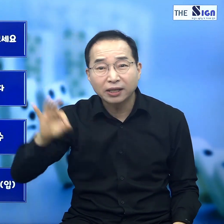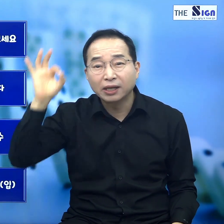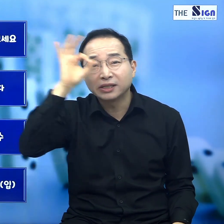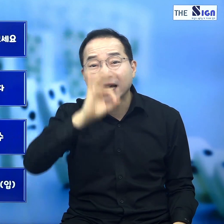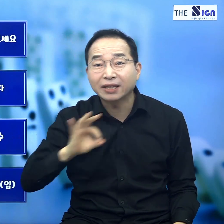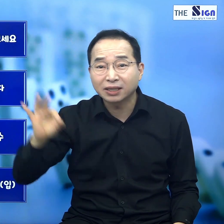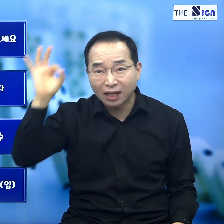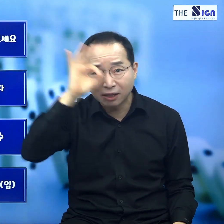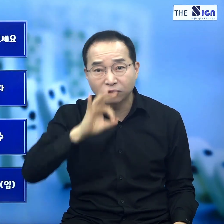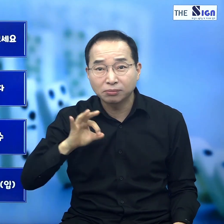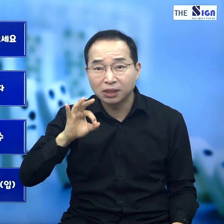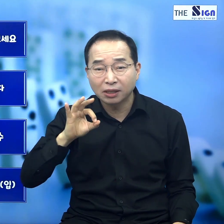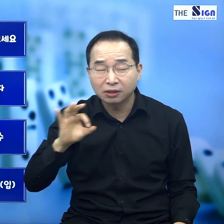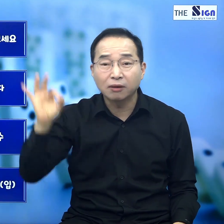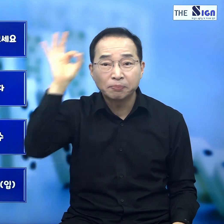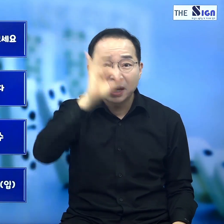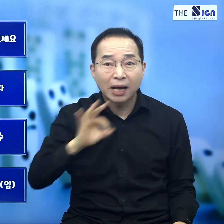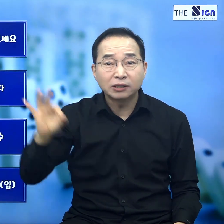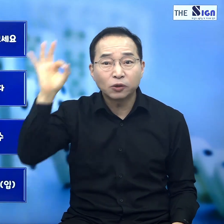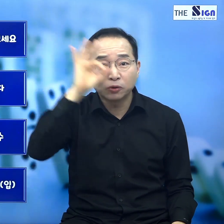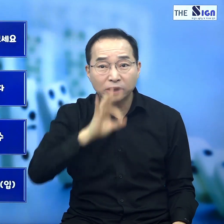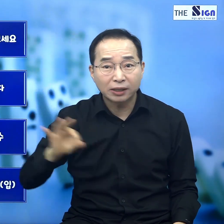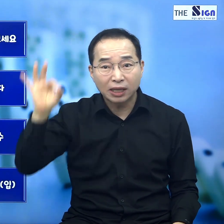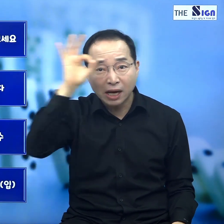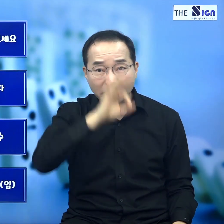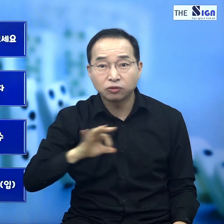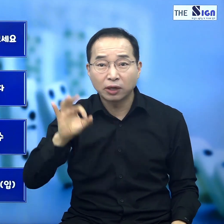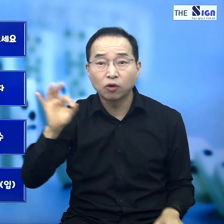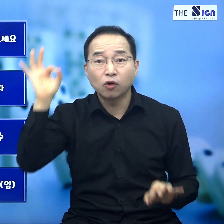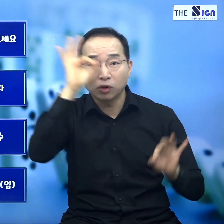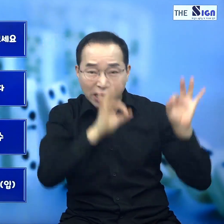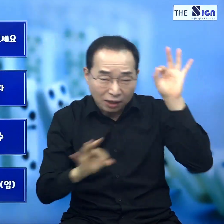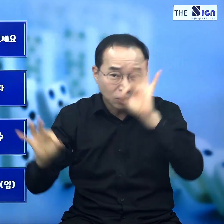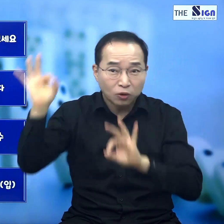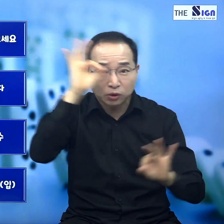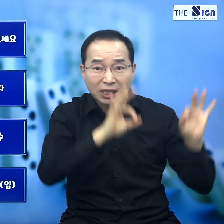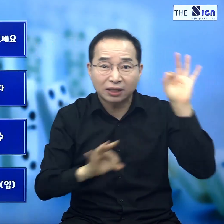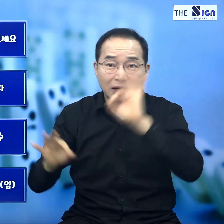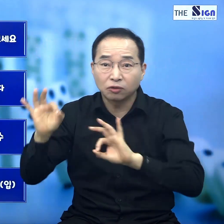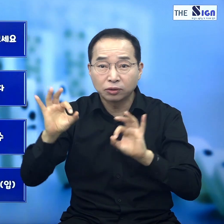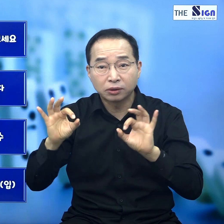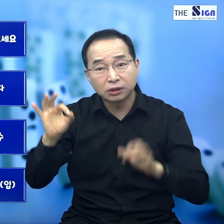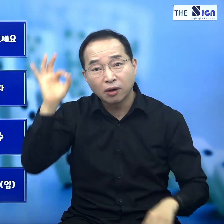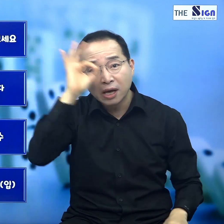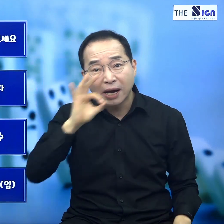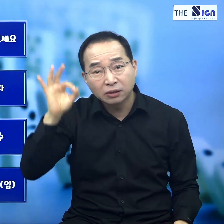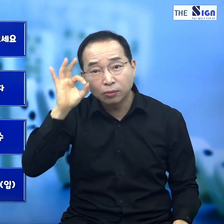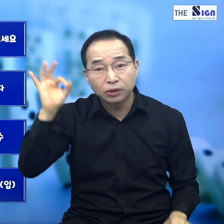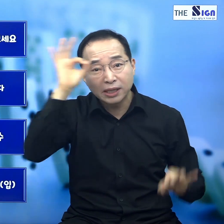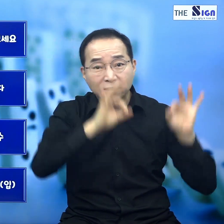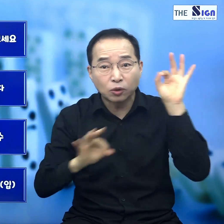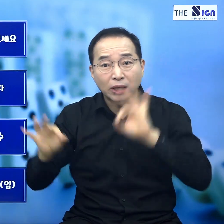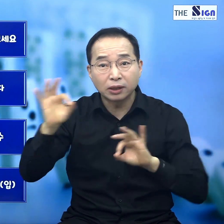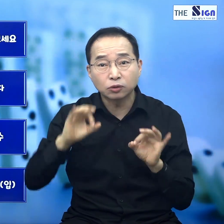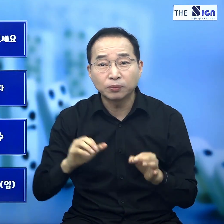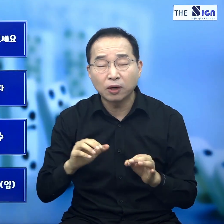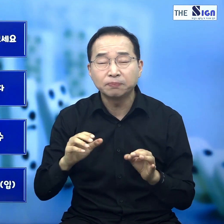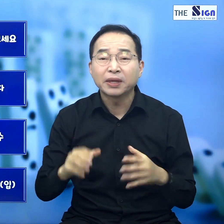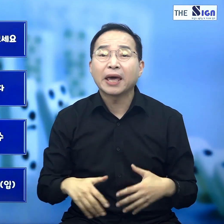이걸 찾다라고 씁니다. 그래서 한 손으로 찾다 해도 되고, 양손으로 찾다라고. 그래서 한 손보다 양손으로 하는 게 좀 더